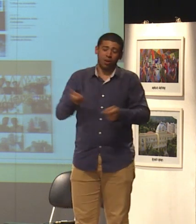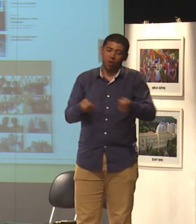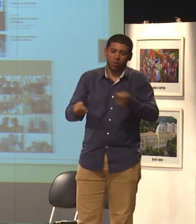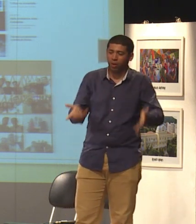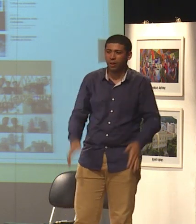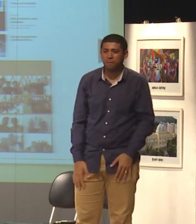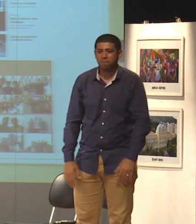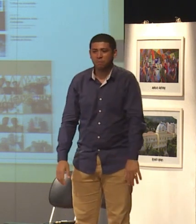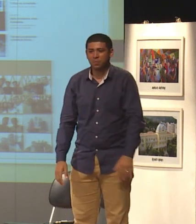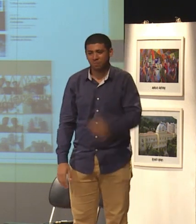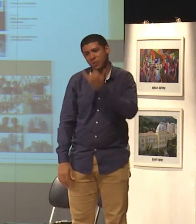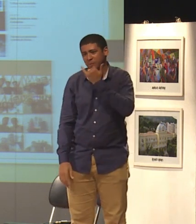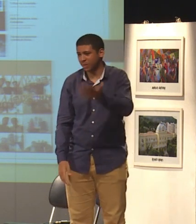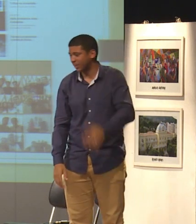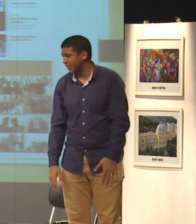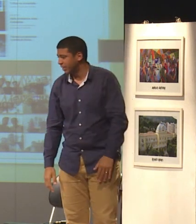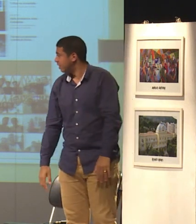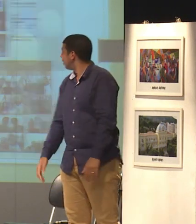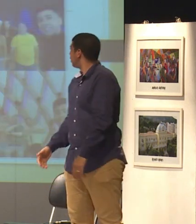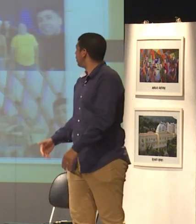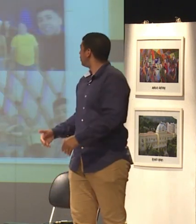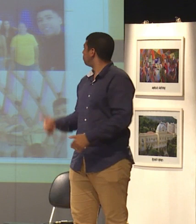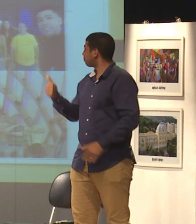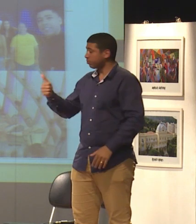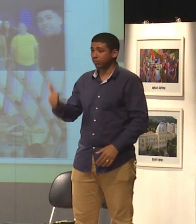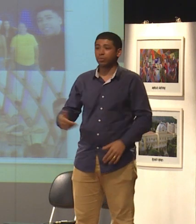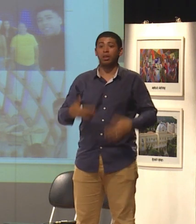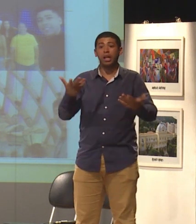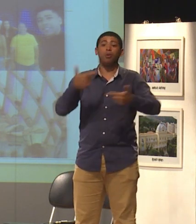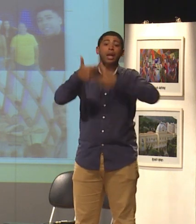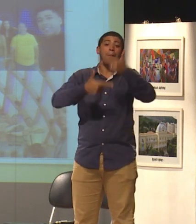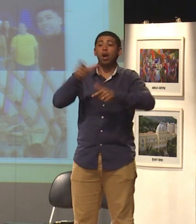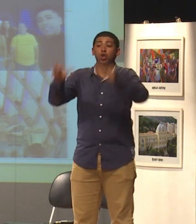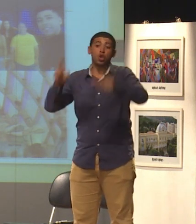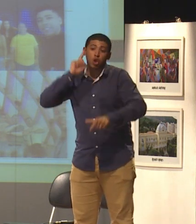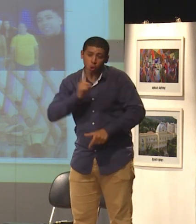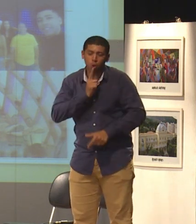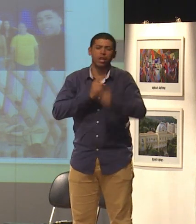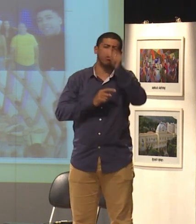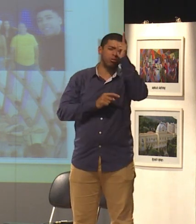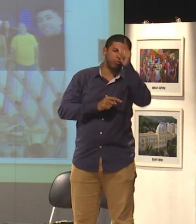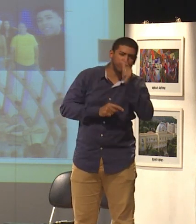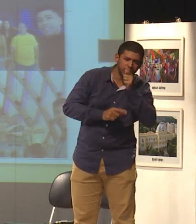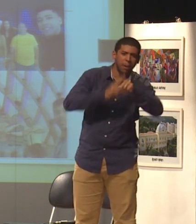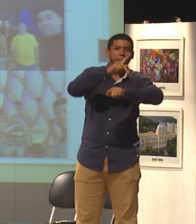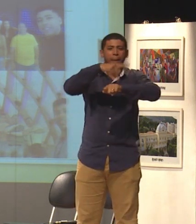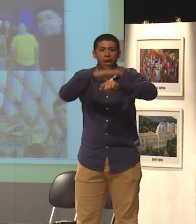estava sinalizando muito rápido? Então, a gente acaba não tendo controle. Eu peço desculpas. Então, o trabalho com pessoas